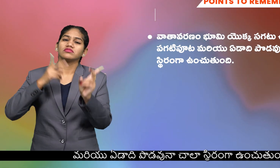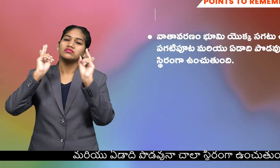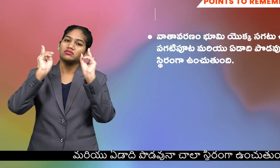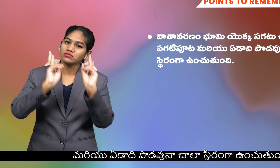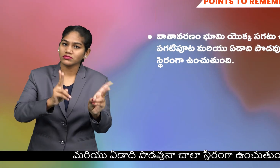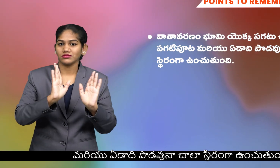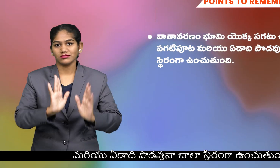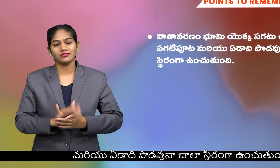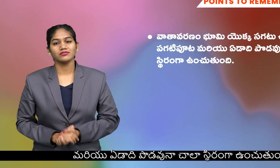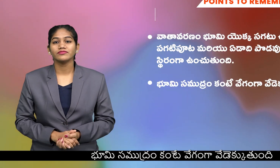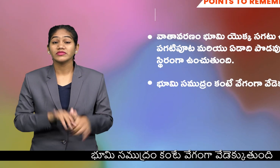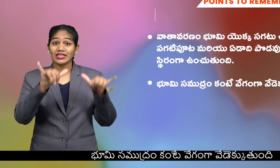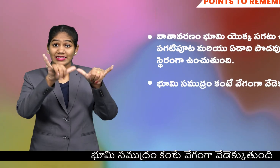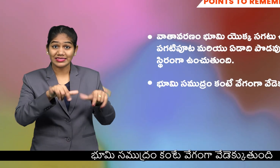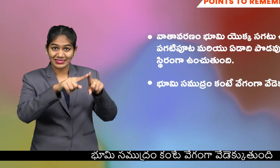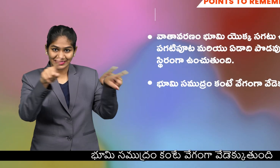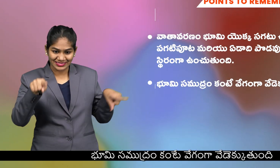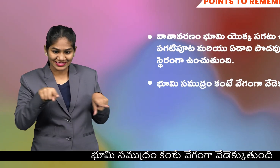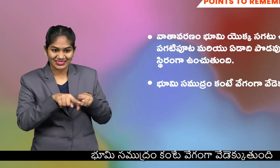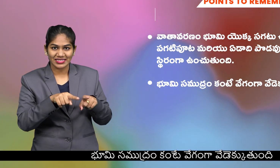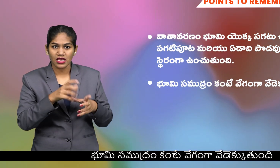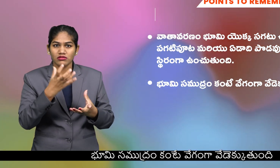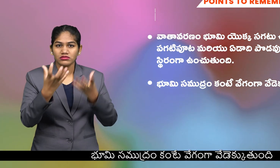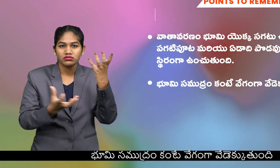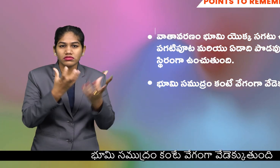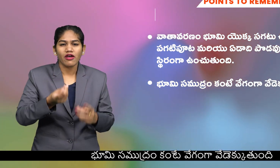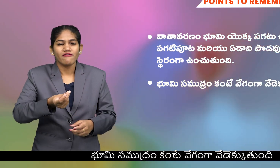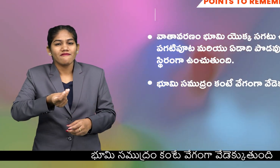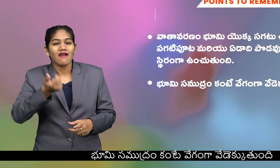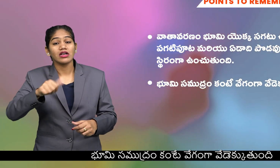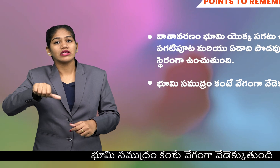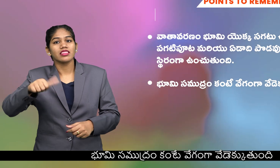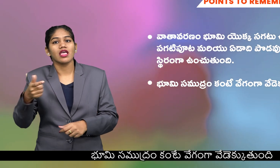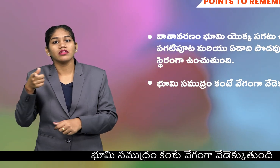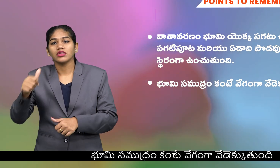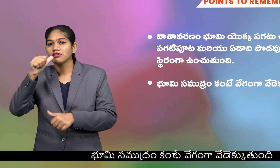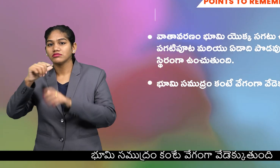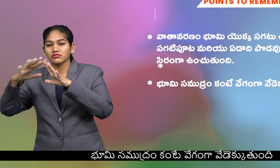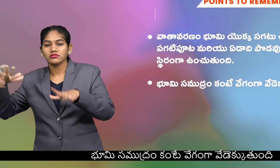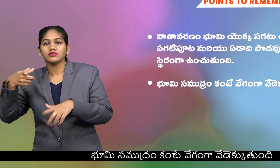భూమి సముద్రం కంటే వేగంగా వేడెక్కుతుంది.